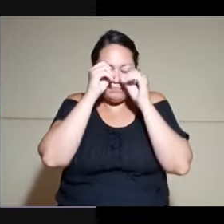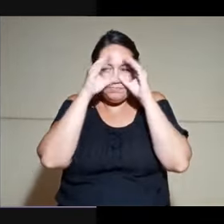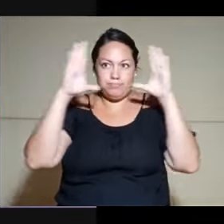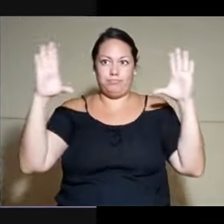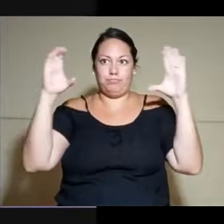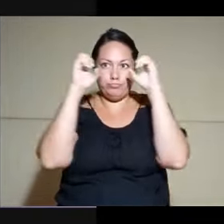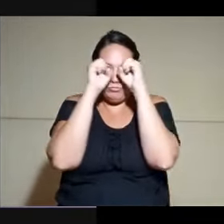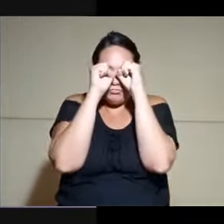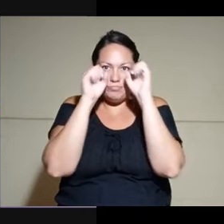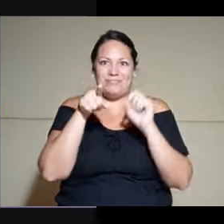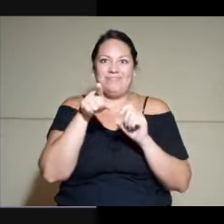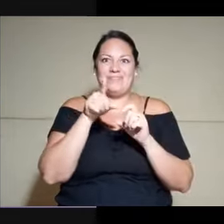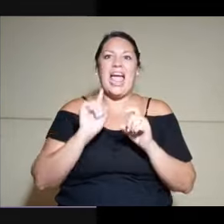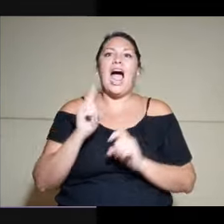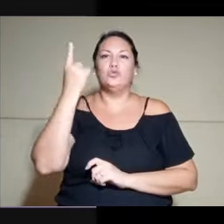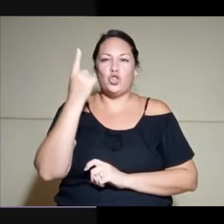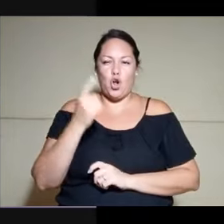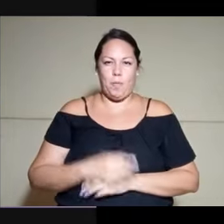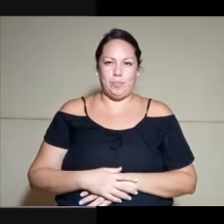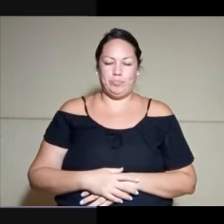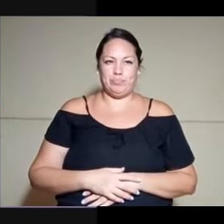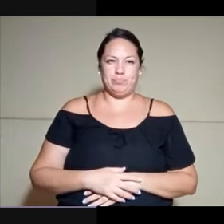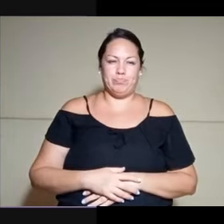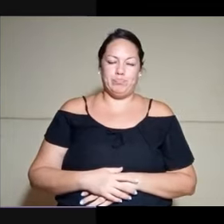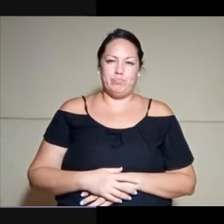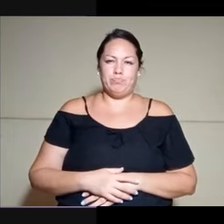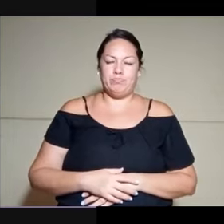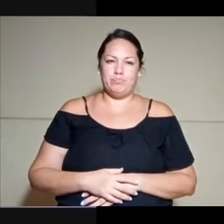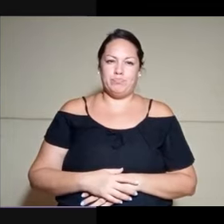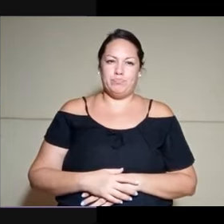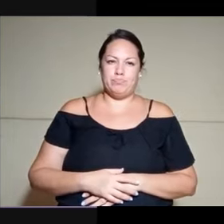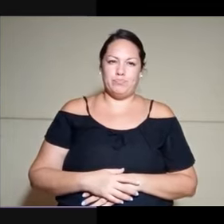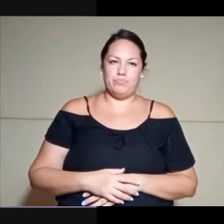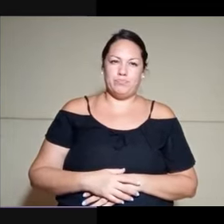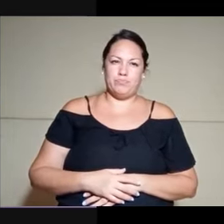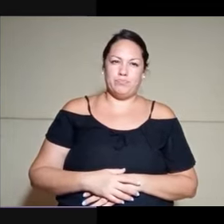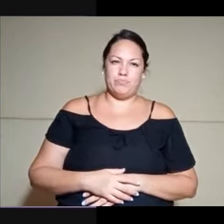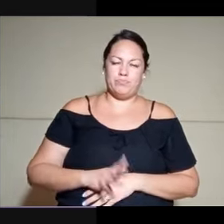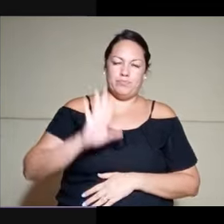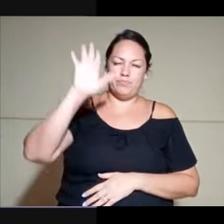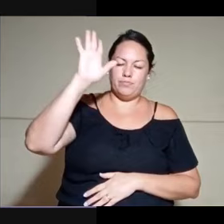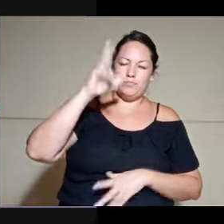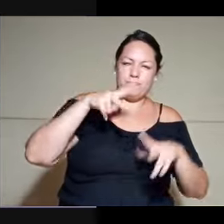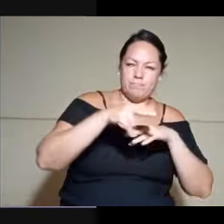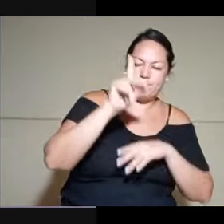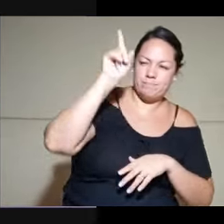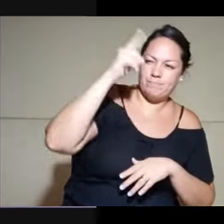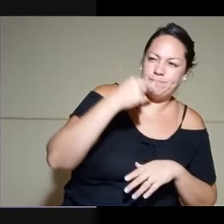dilate o se nos achique. Nosotros es involuntario, es automático, por eso es parte del sistema nervioso